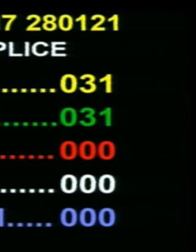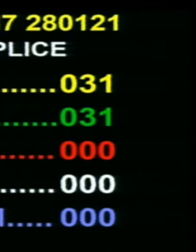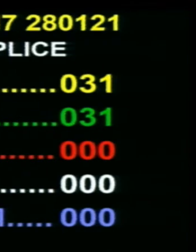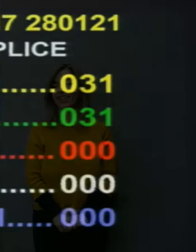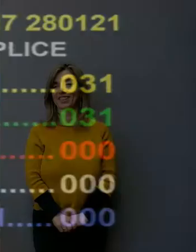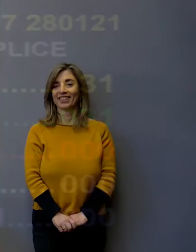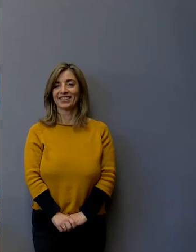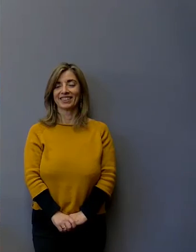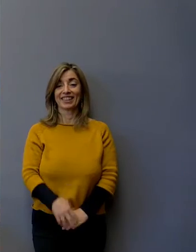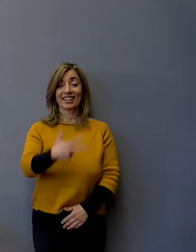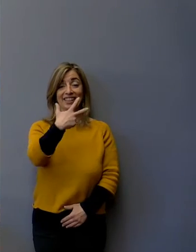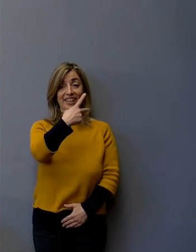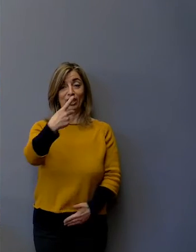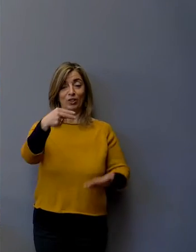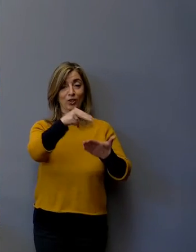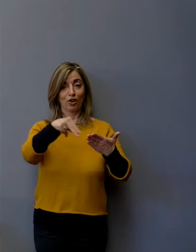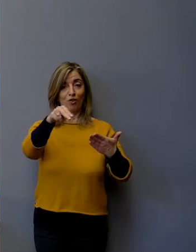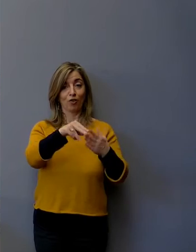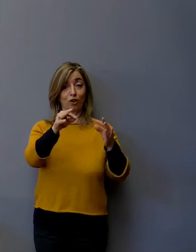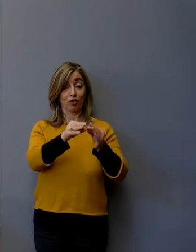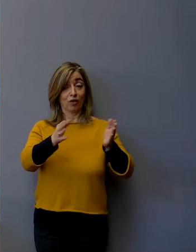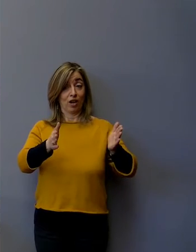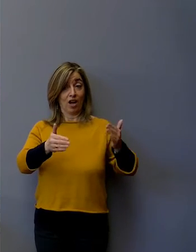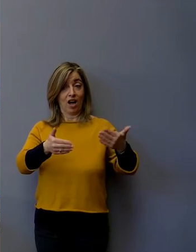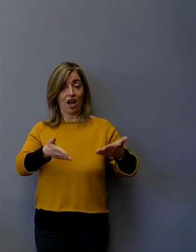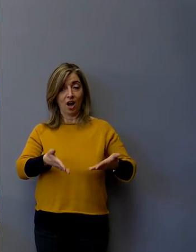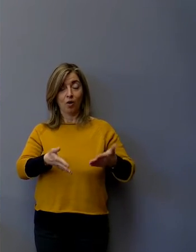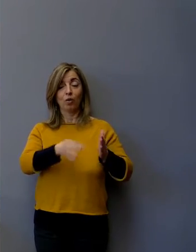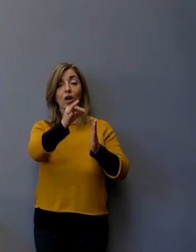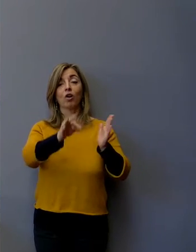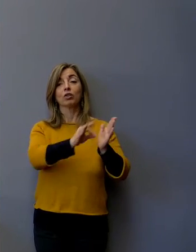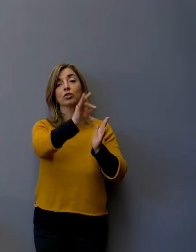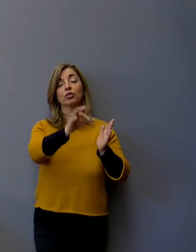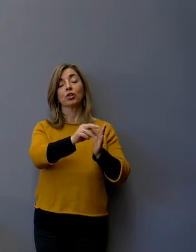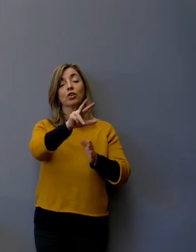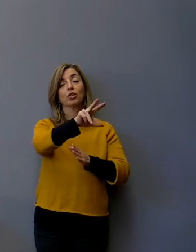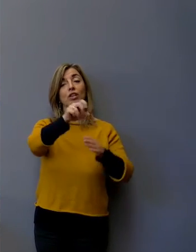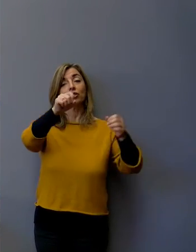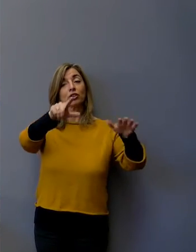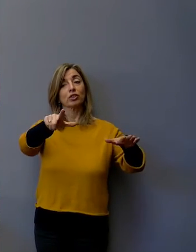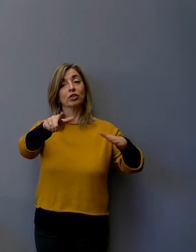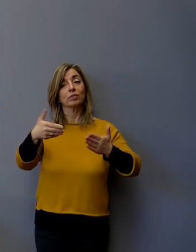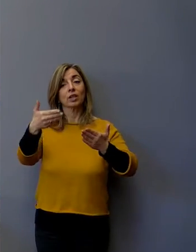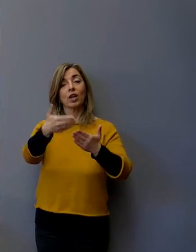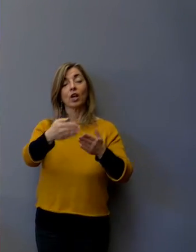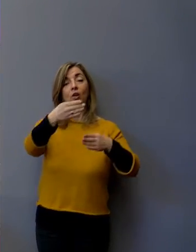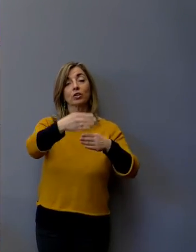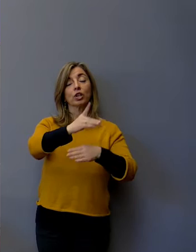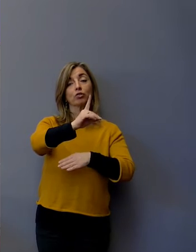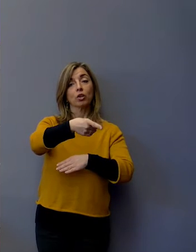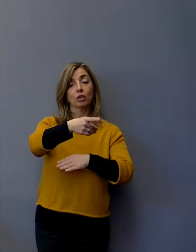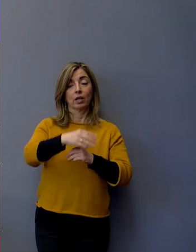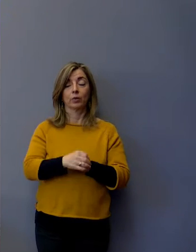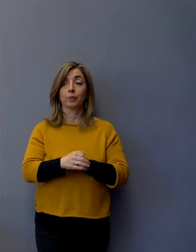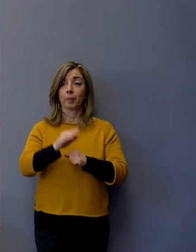31 voti favorevoli in aula sull'ordine giorno 317 del consigliere giordano consigliere avvenente